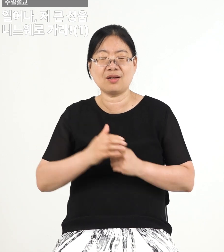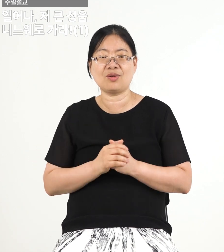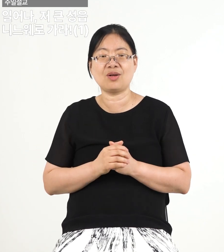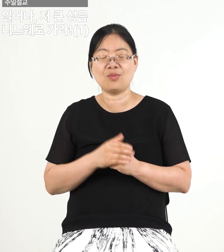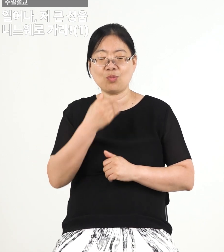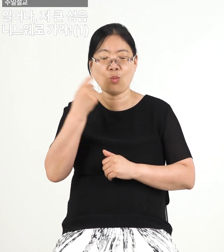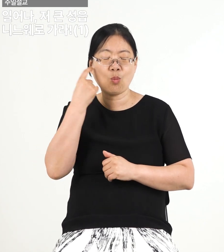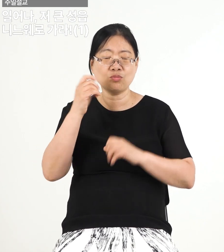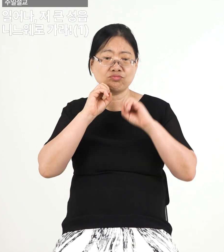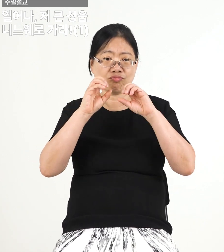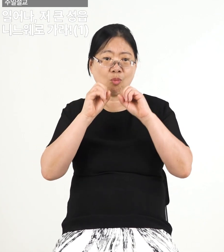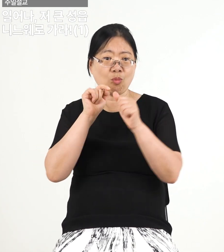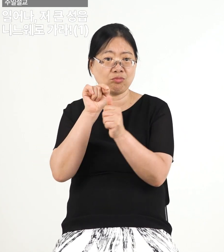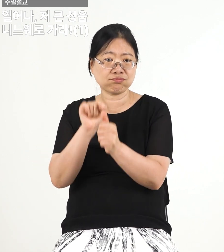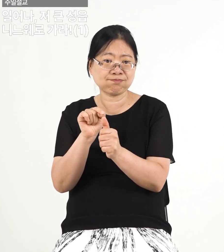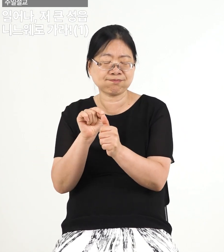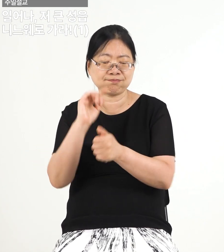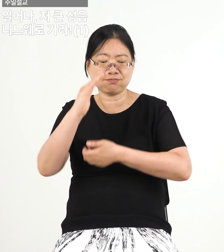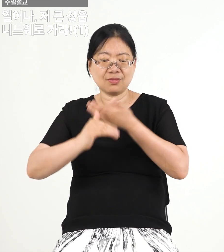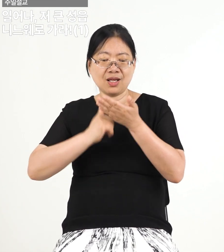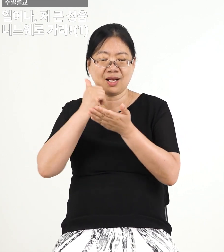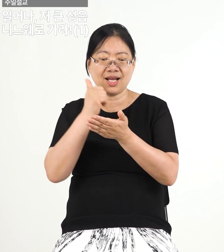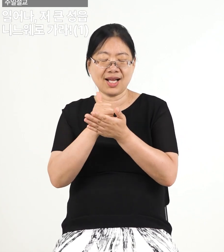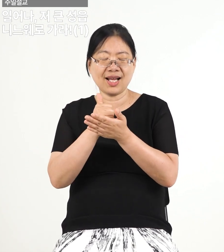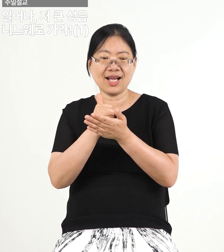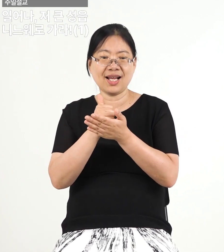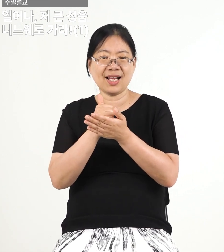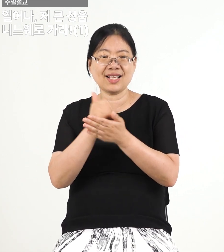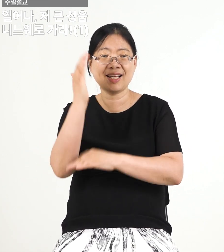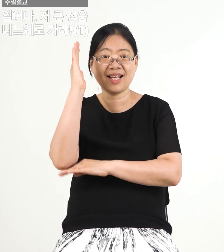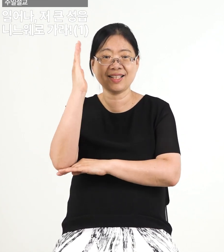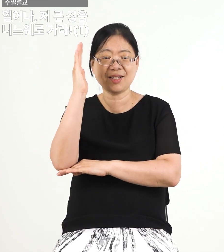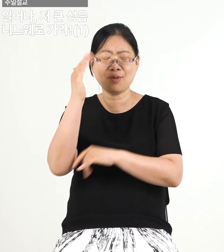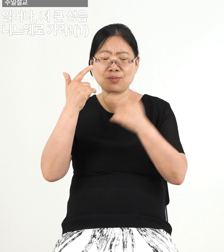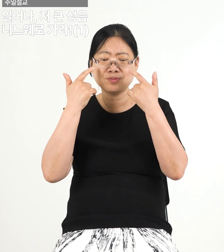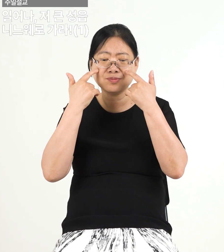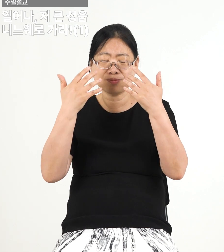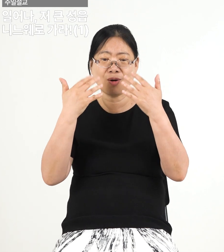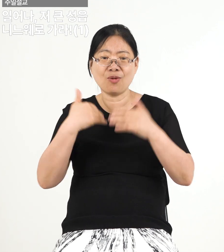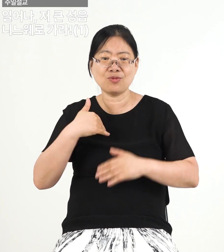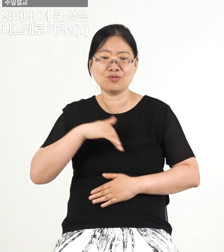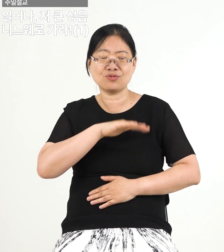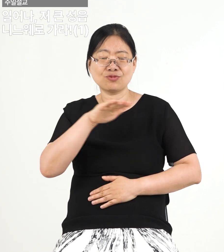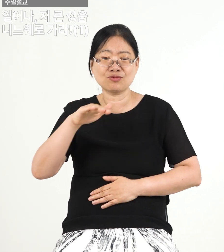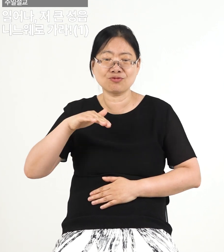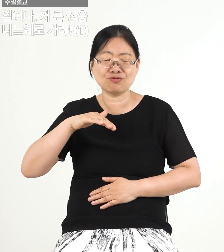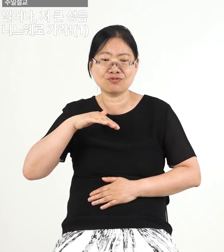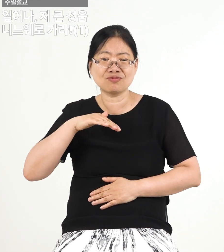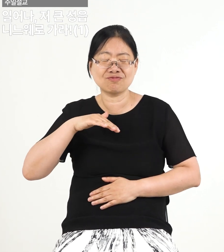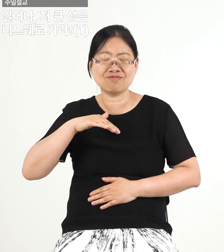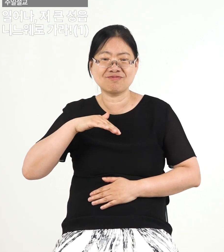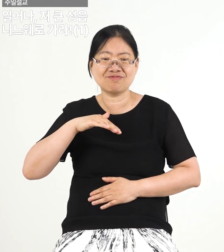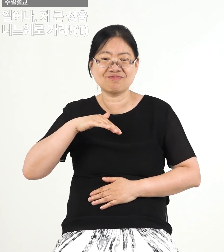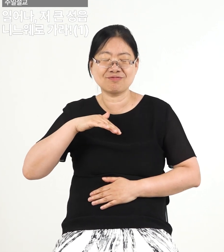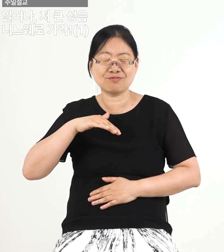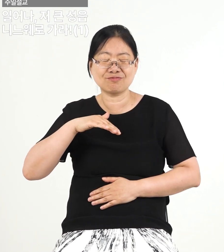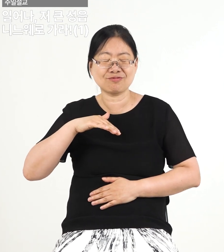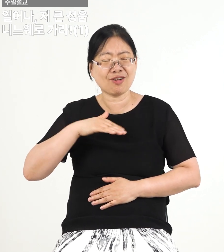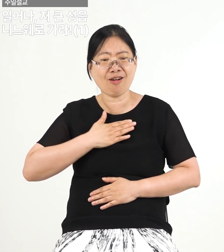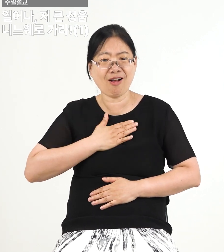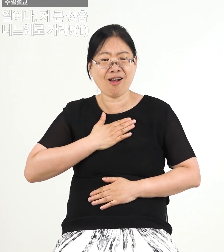복음을 전하라는 이 하나님의 메시지는 분명 우리가 흘낏